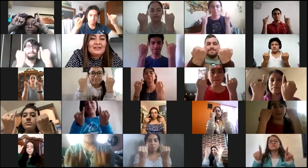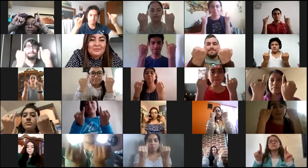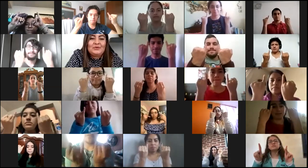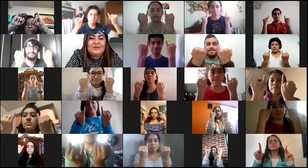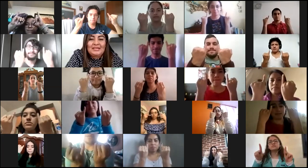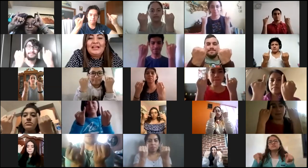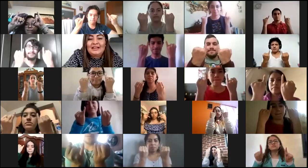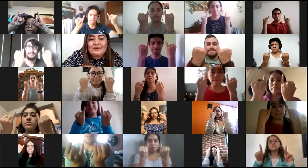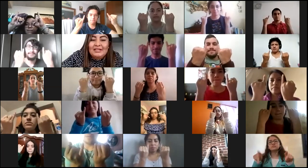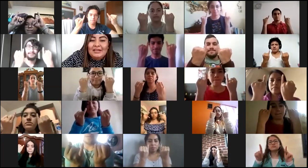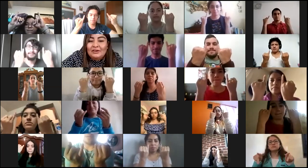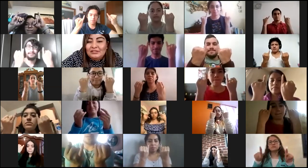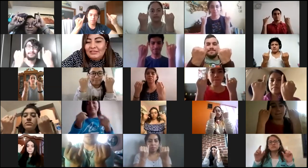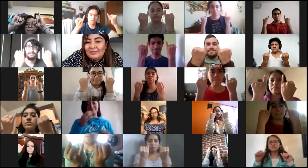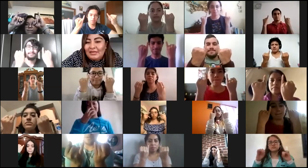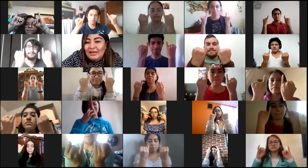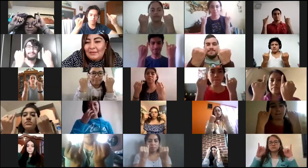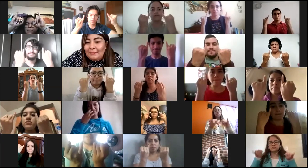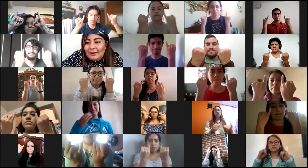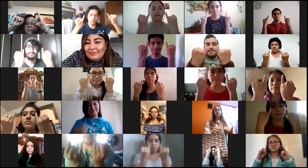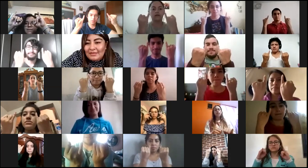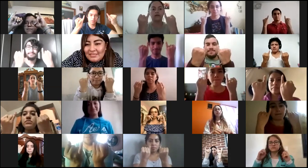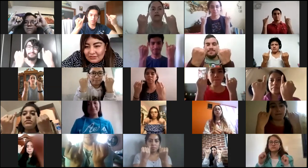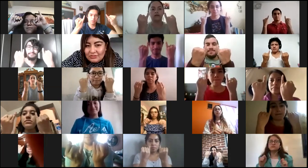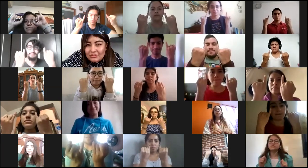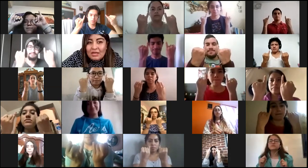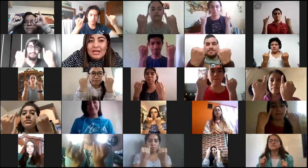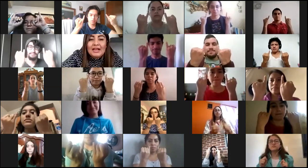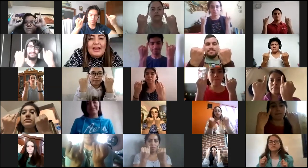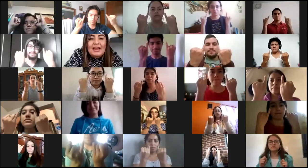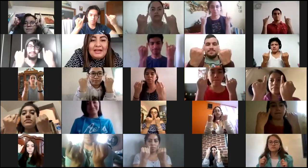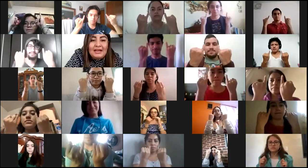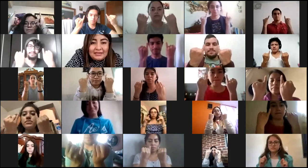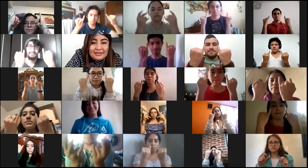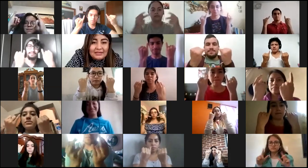Muy bien. Recuerden que la J termina la palma hacia adentro, chicos. K.